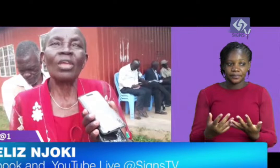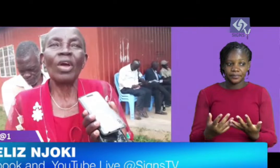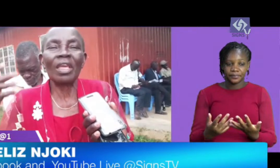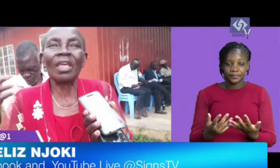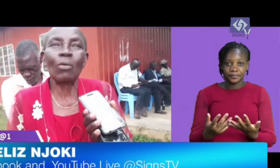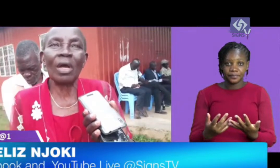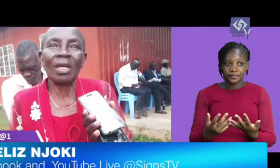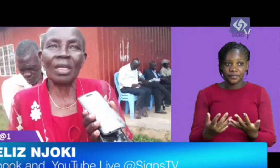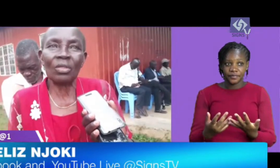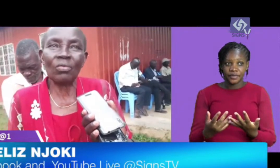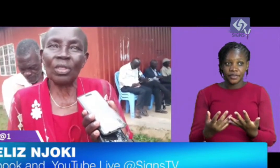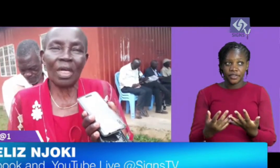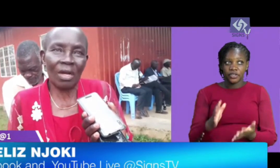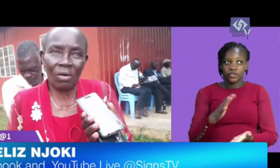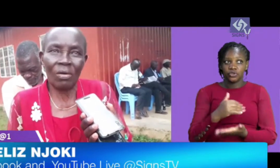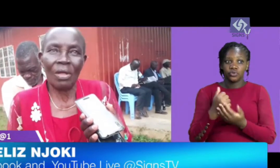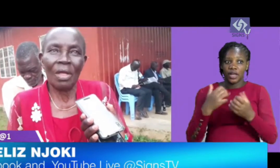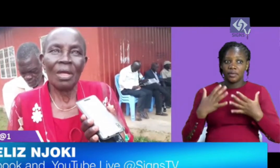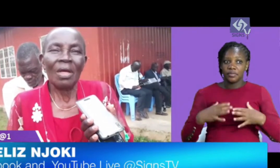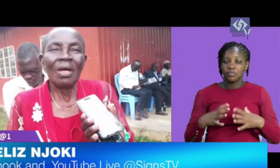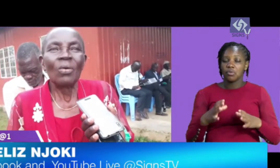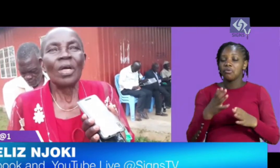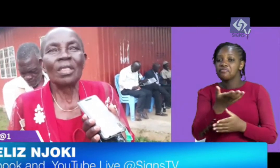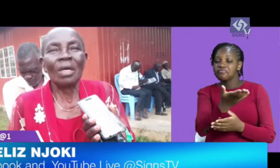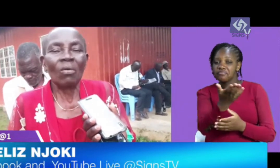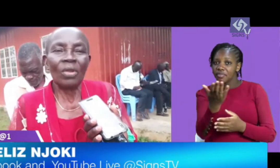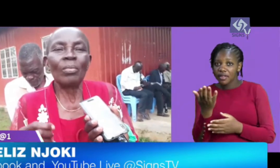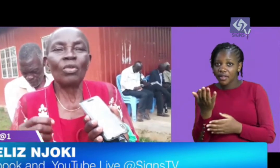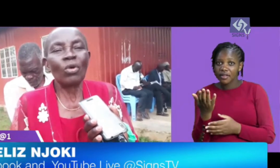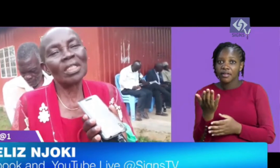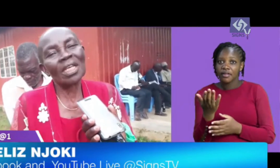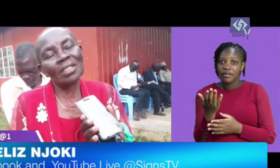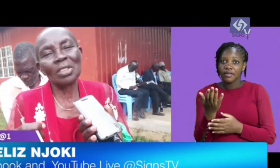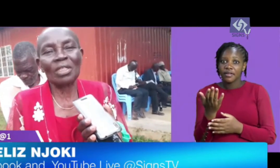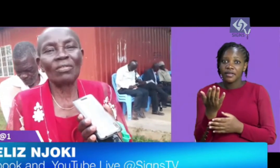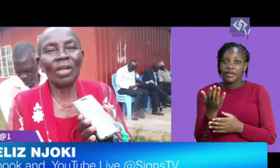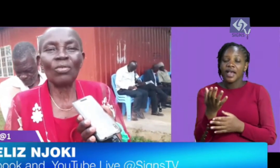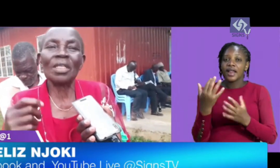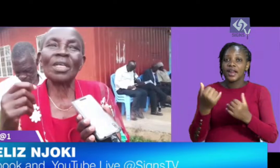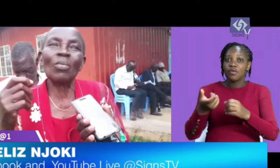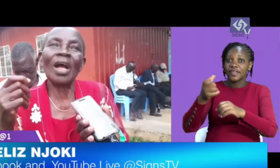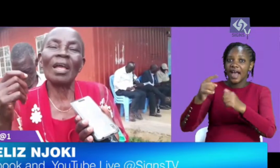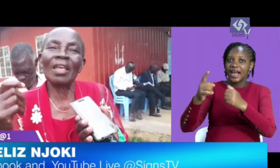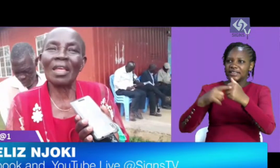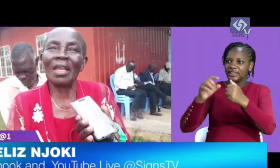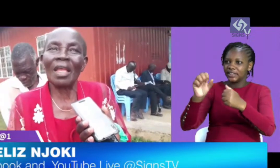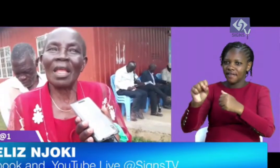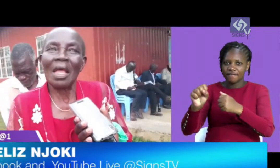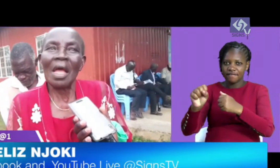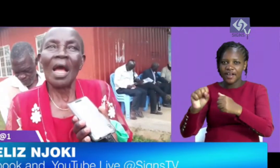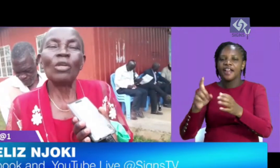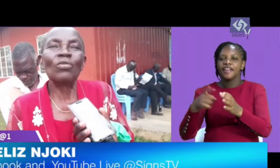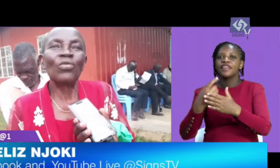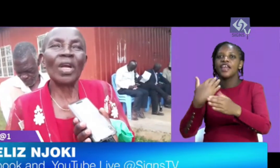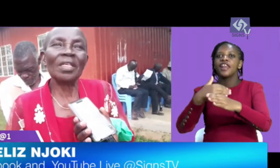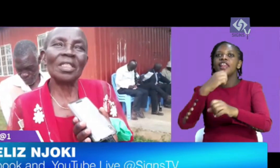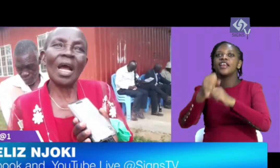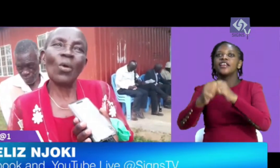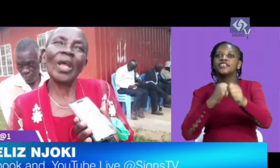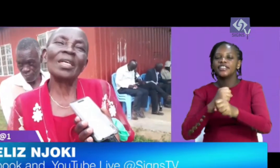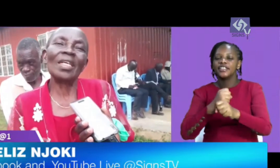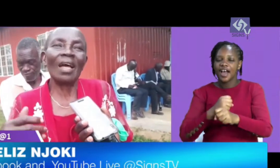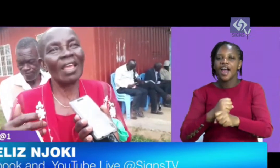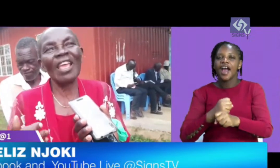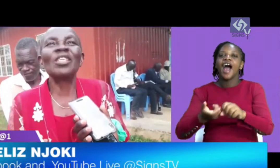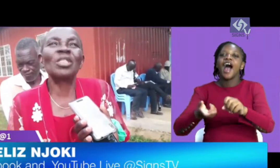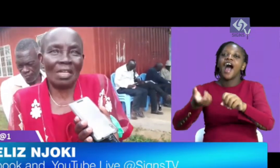hawana hiyo akili kwa kichwa yao. Bila ametuongezea 65, wacha mwaka ingine atufurahishe